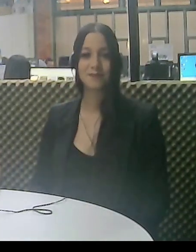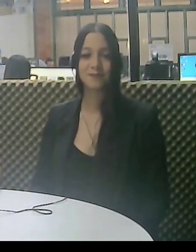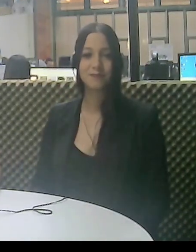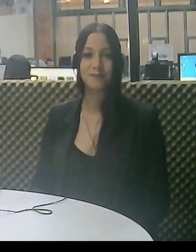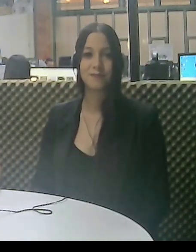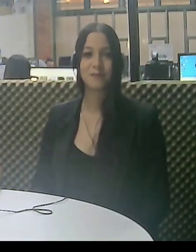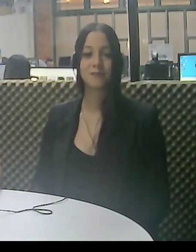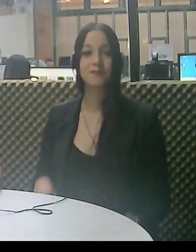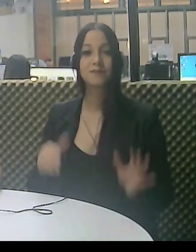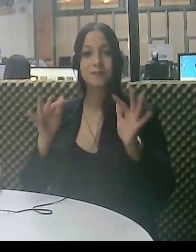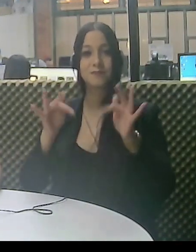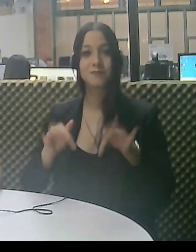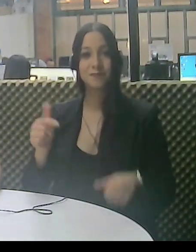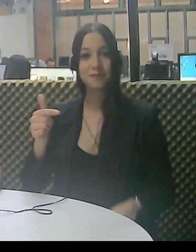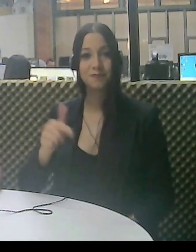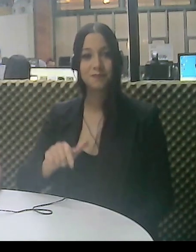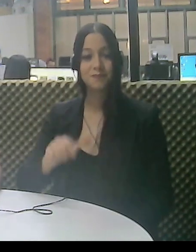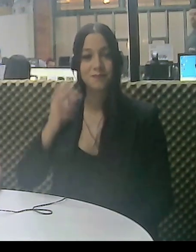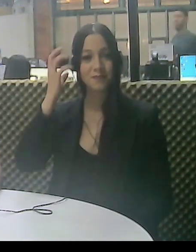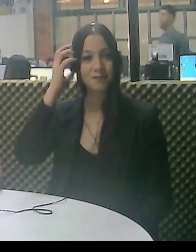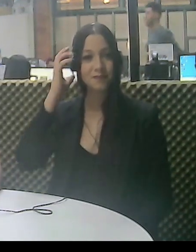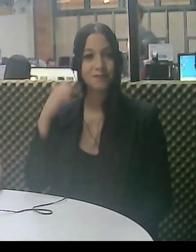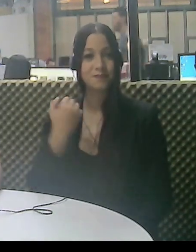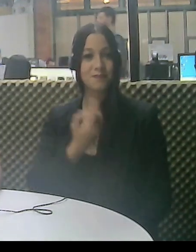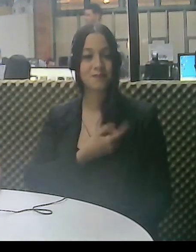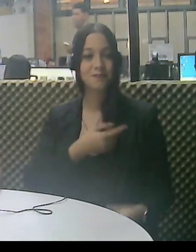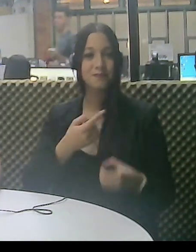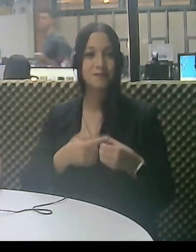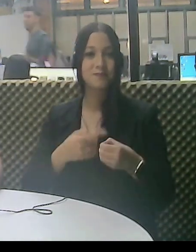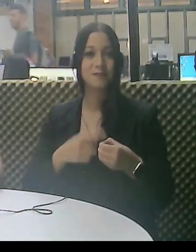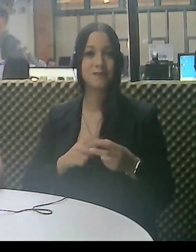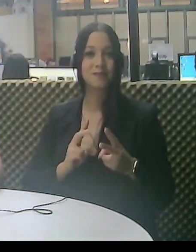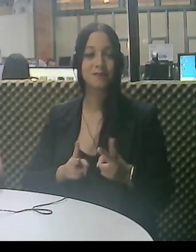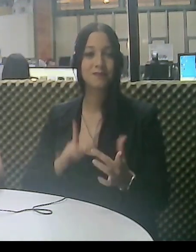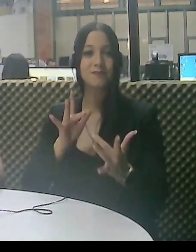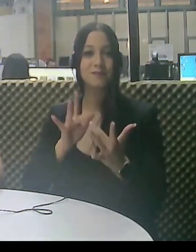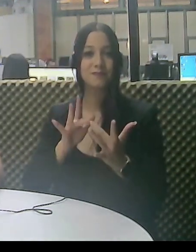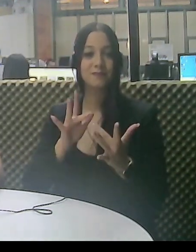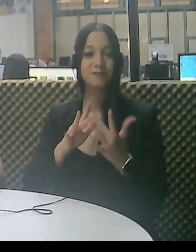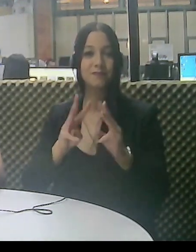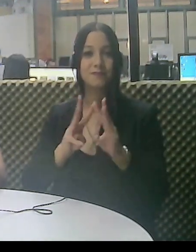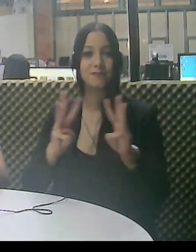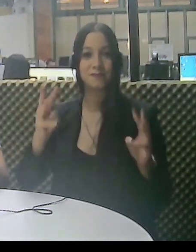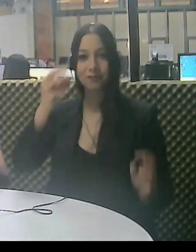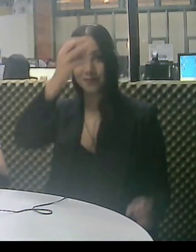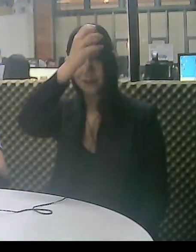próxima. Fica por aqui mais uma edição do programa da Rádio Nossa Cidade.